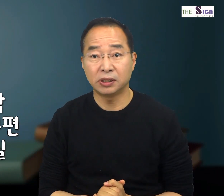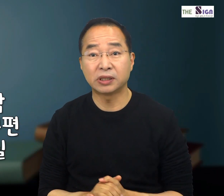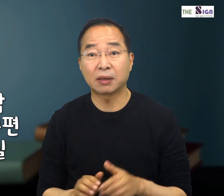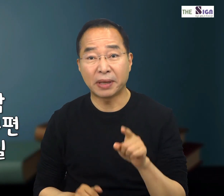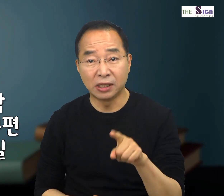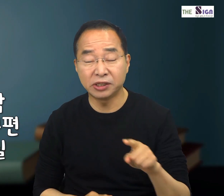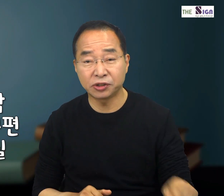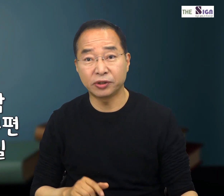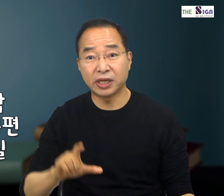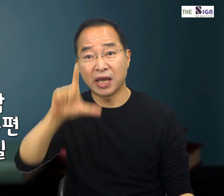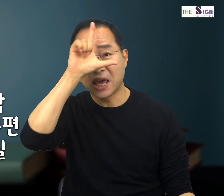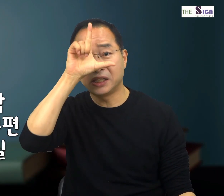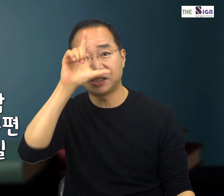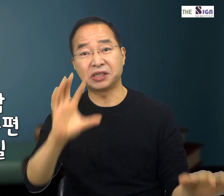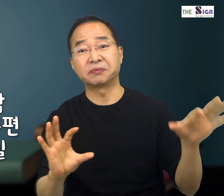사람 LG 직원이야, LG.